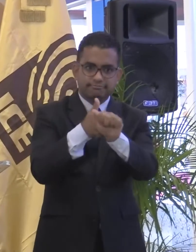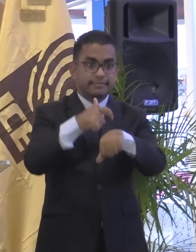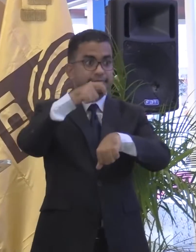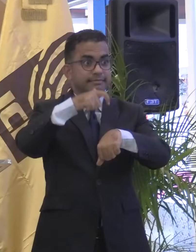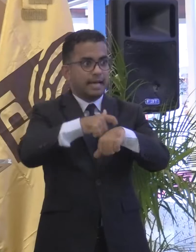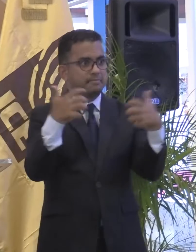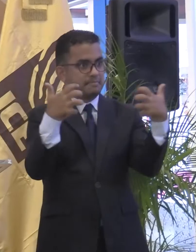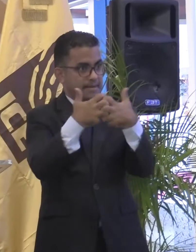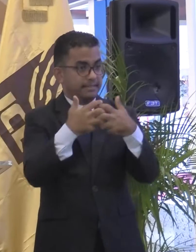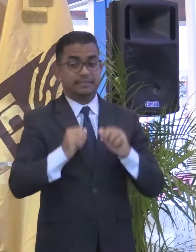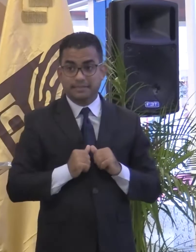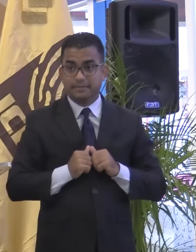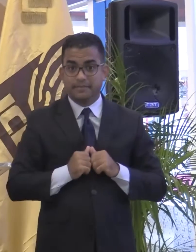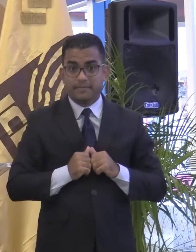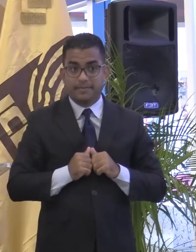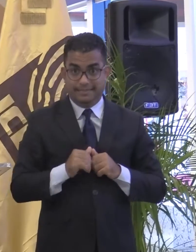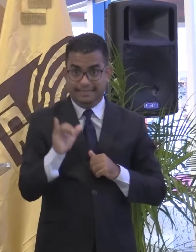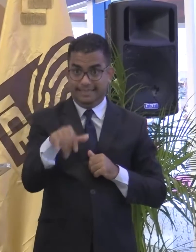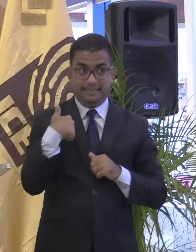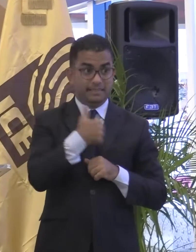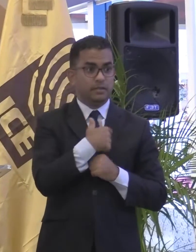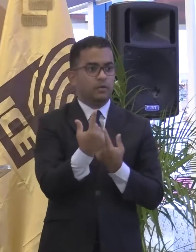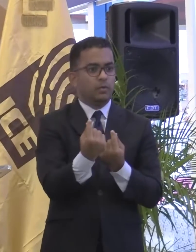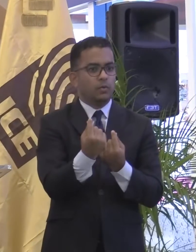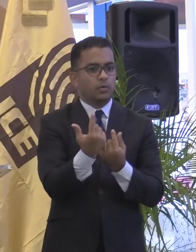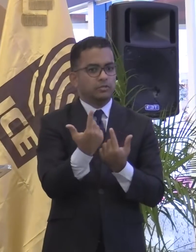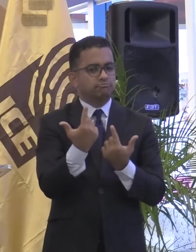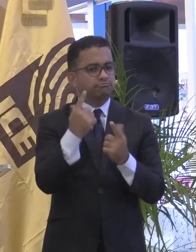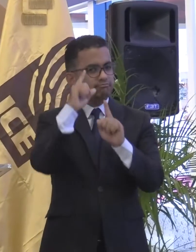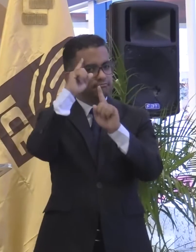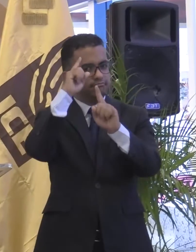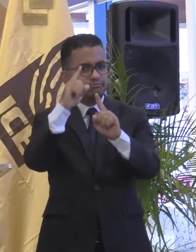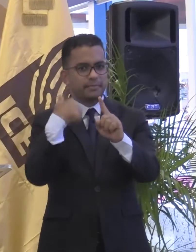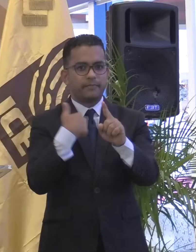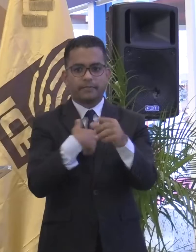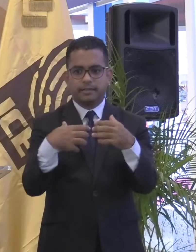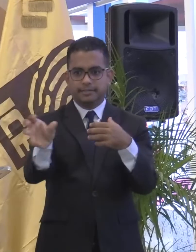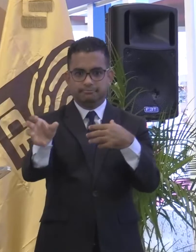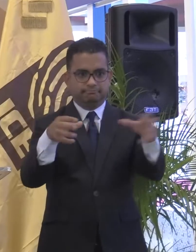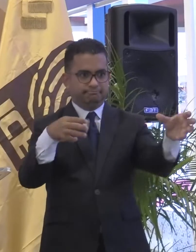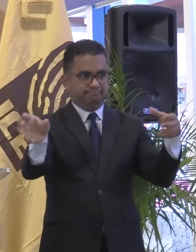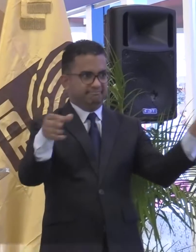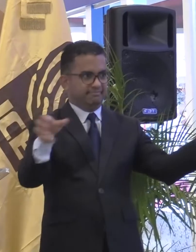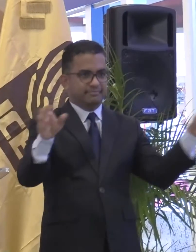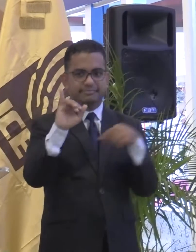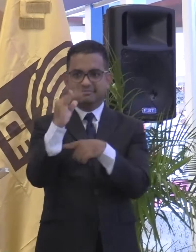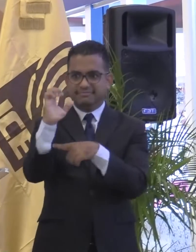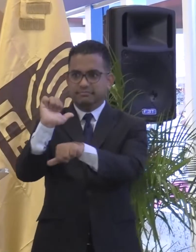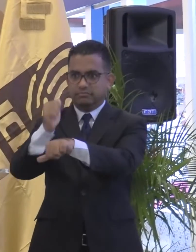tiempos es por esta precisa razón que hemos procurado descentralizar los servicios que ofrecemos